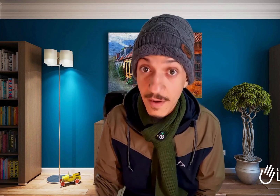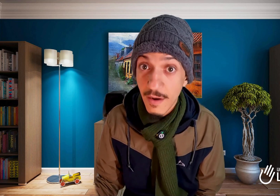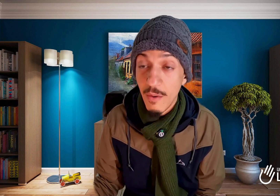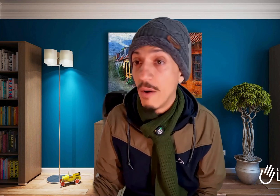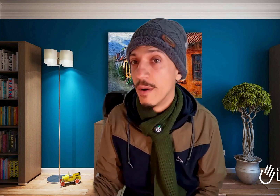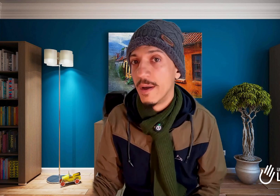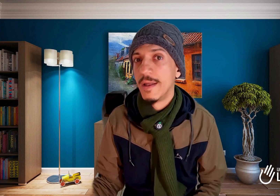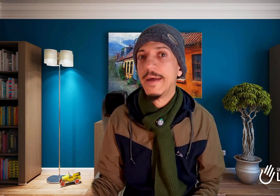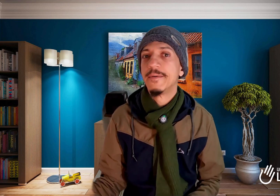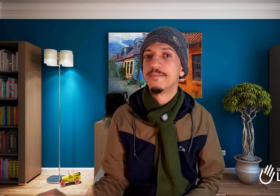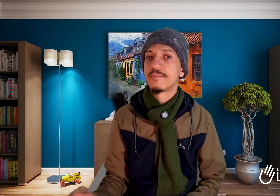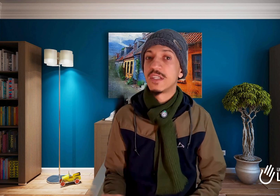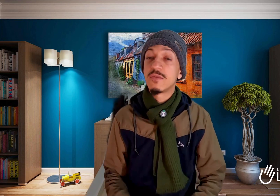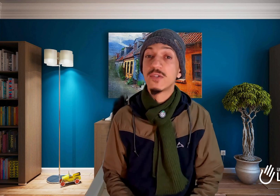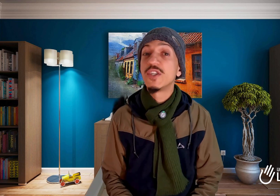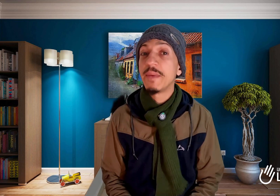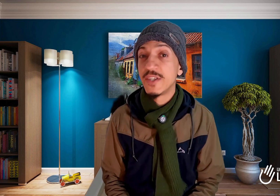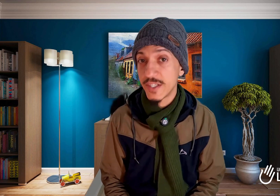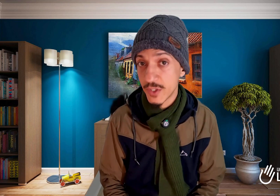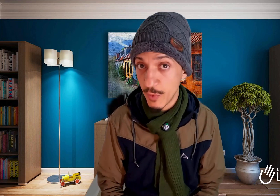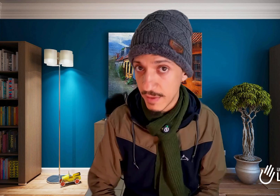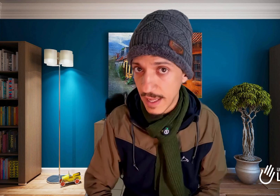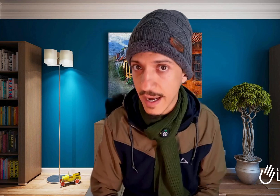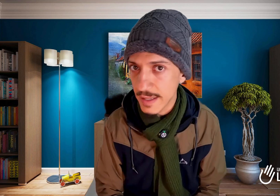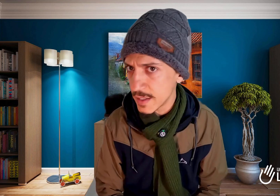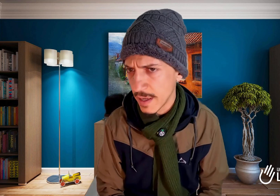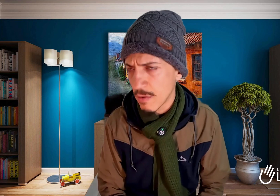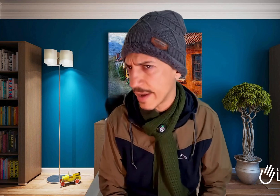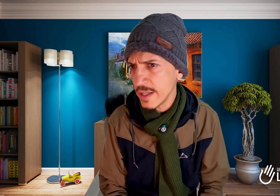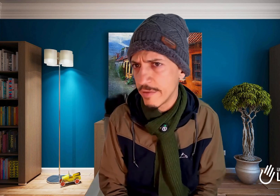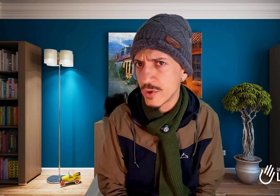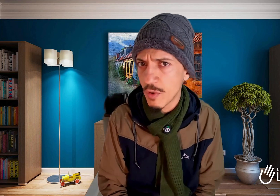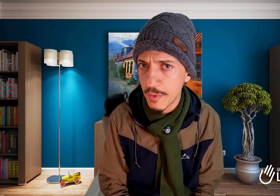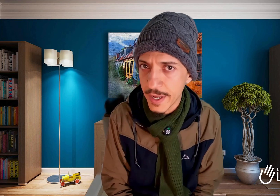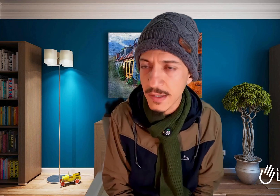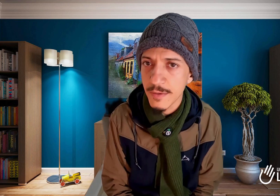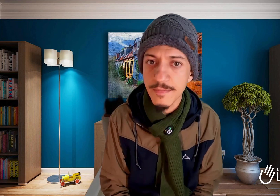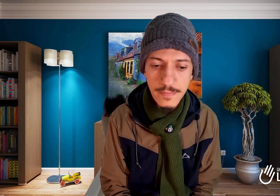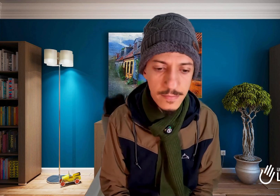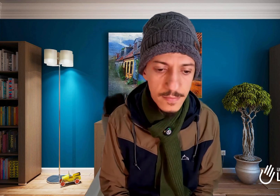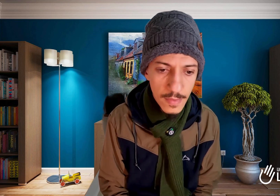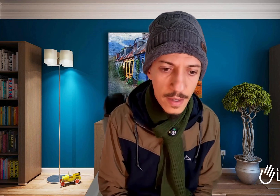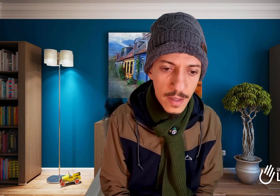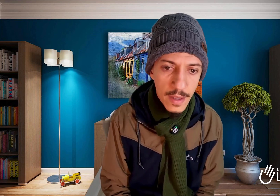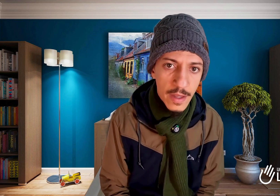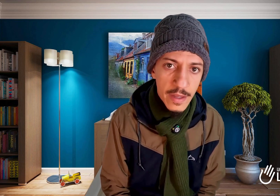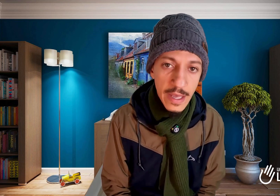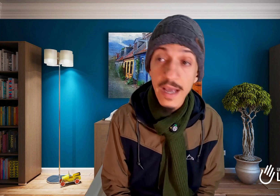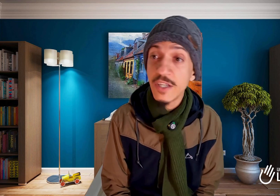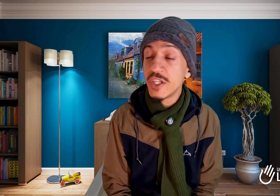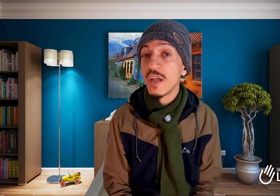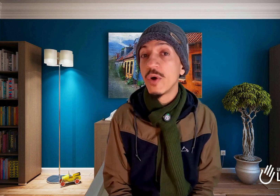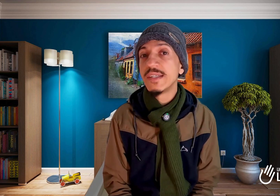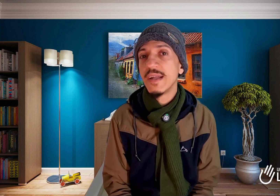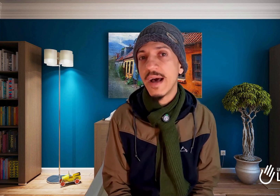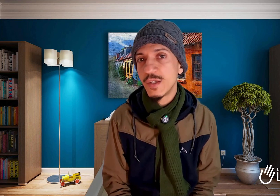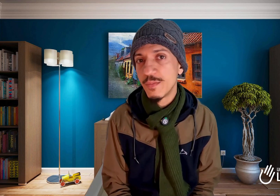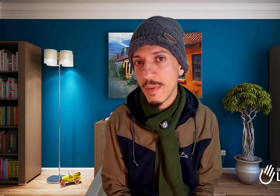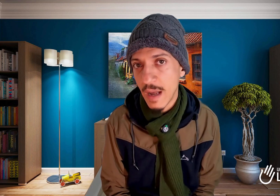Uau! Situações de emergência são muito delicadas em qualquer nível de comunicação. E aí a gente tem 2 cenários aqui